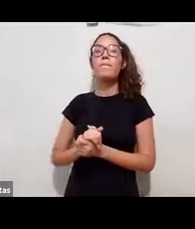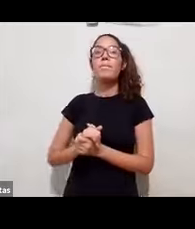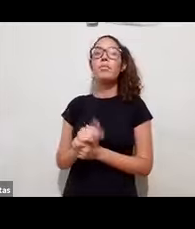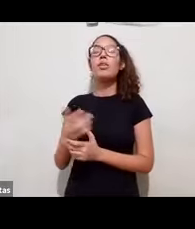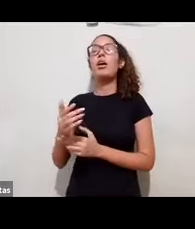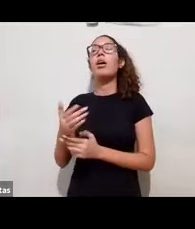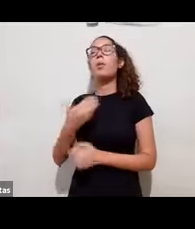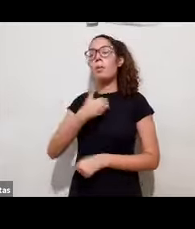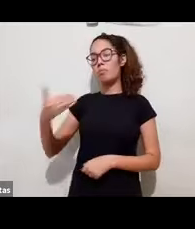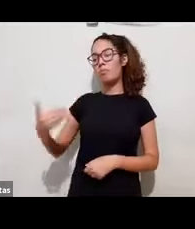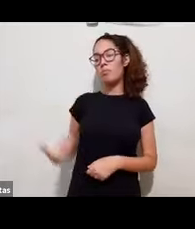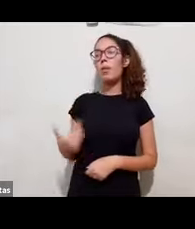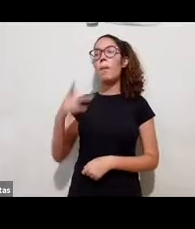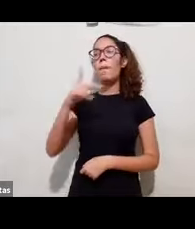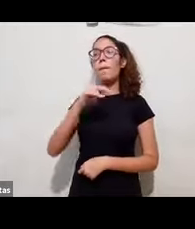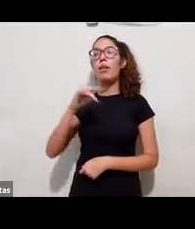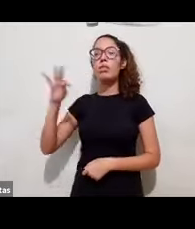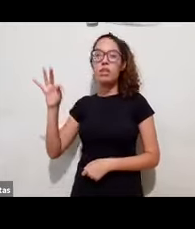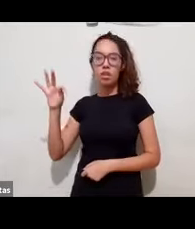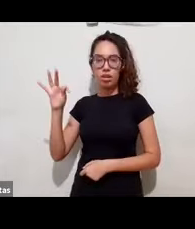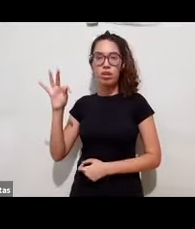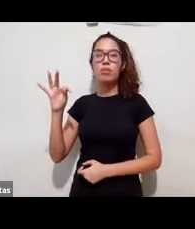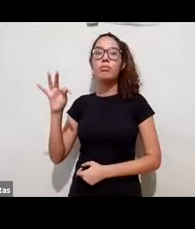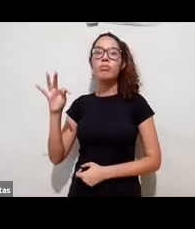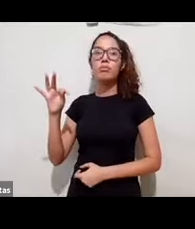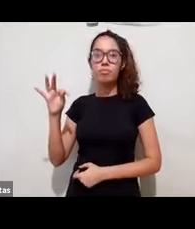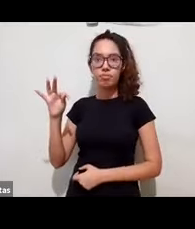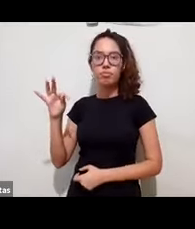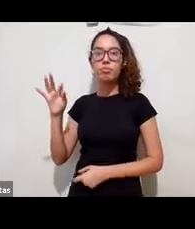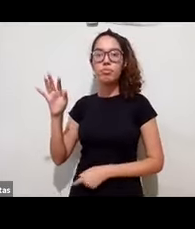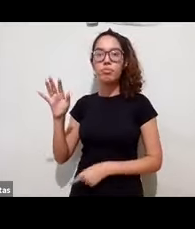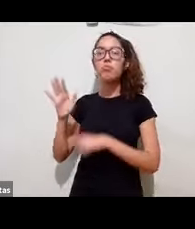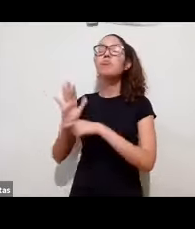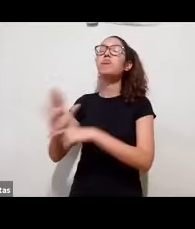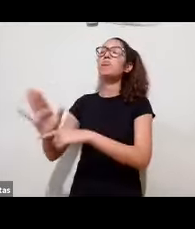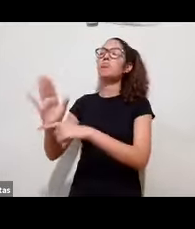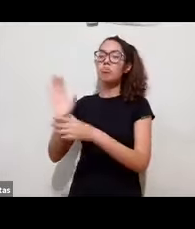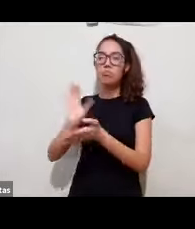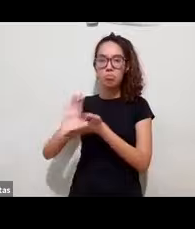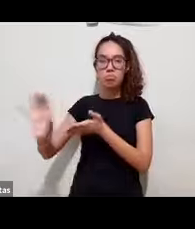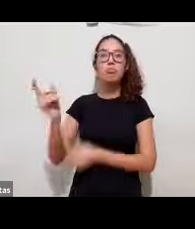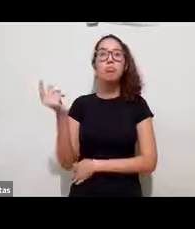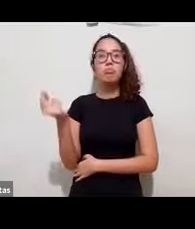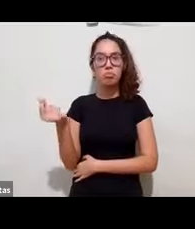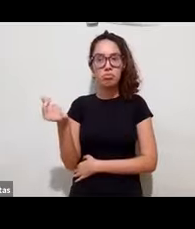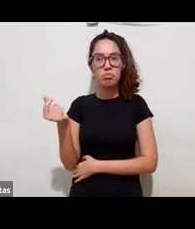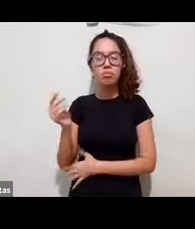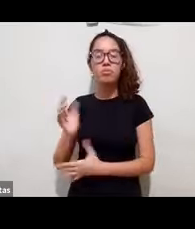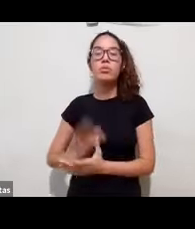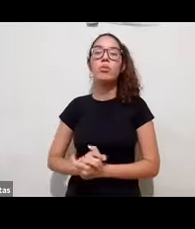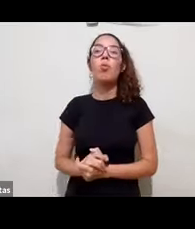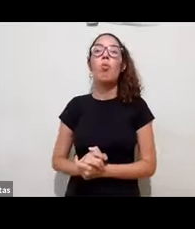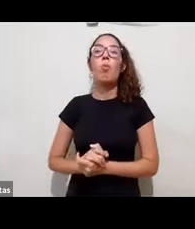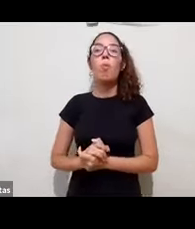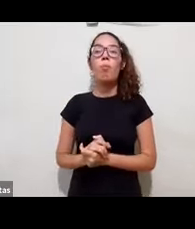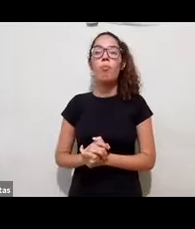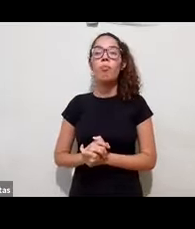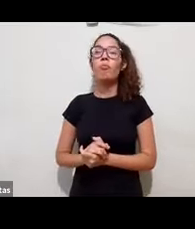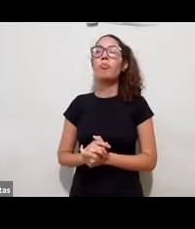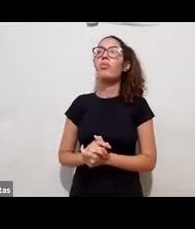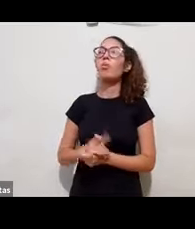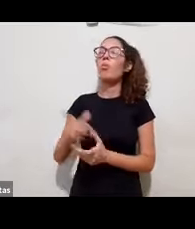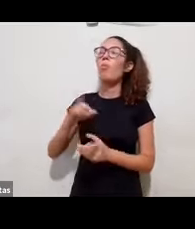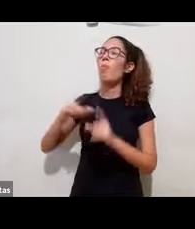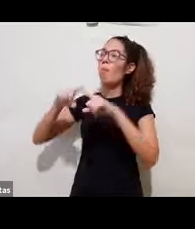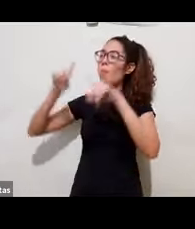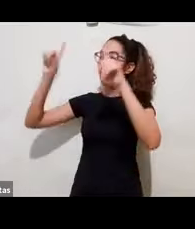PT, né, para a gente entender desse lobby, dessa força política mesmo, né, que eles têm. Um modelo moralista,